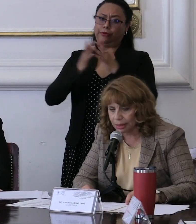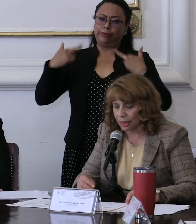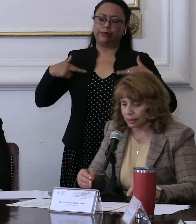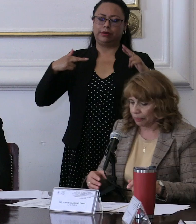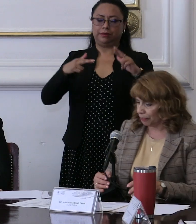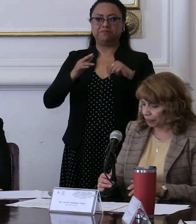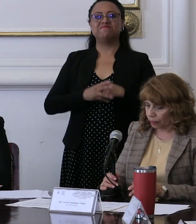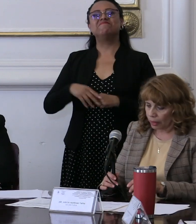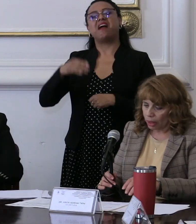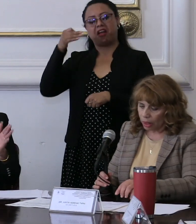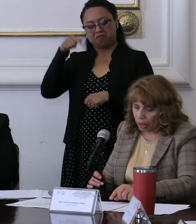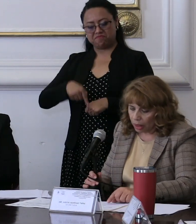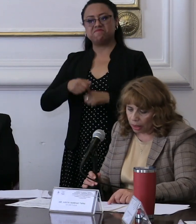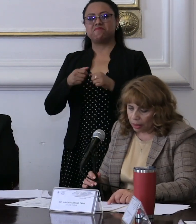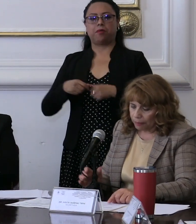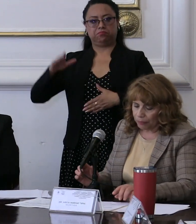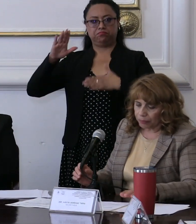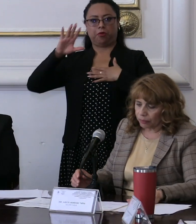cumplido. Gracias.